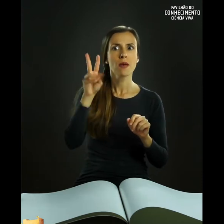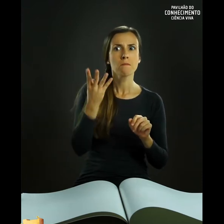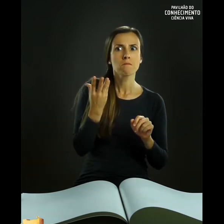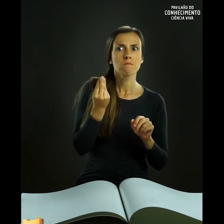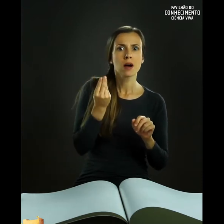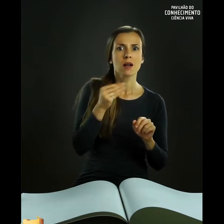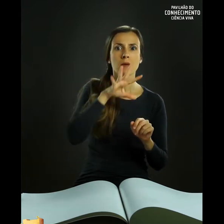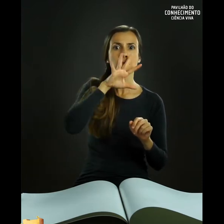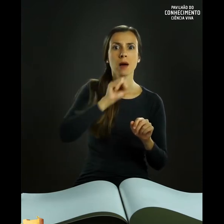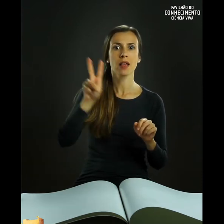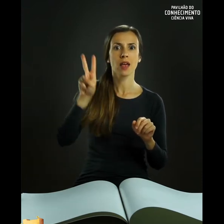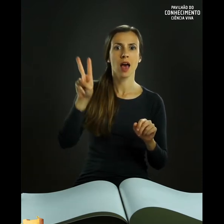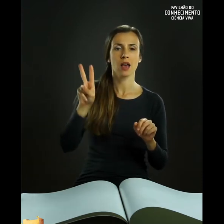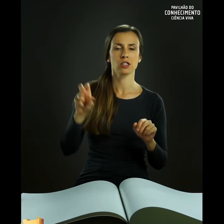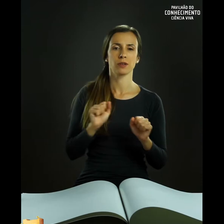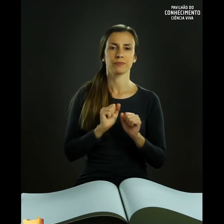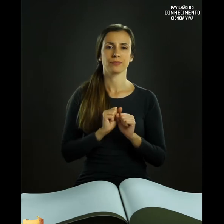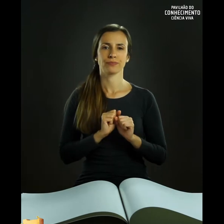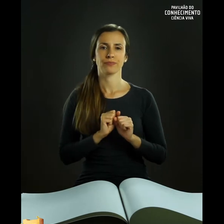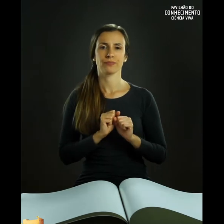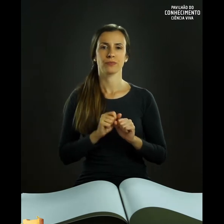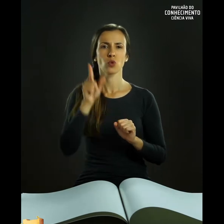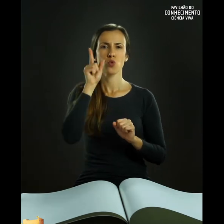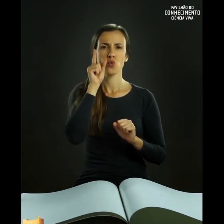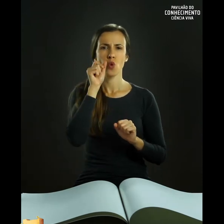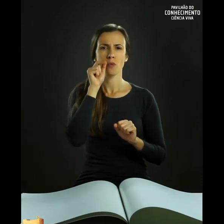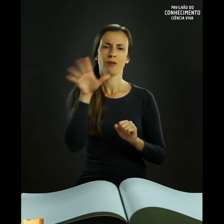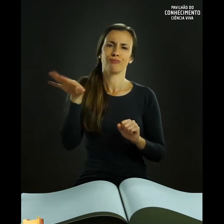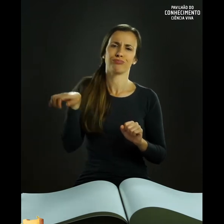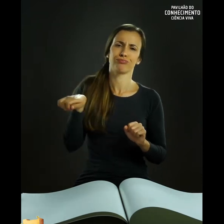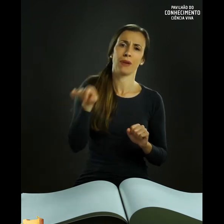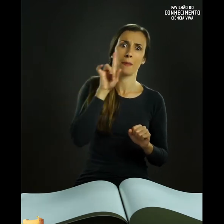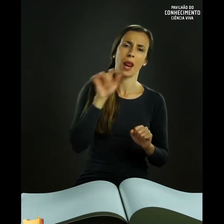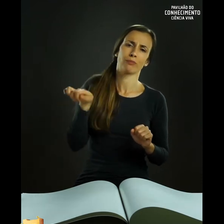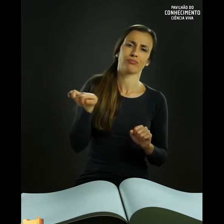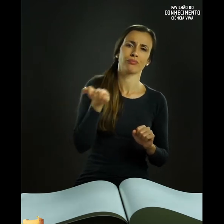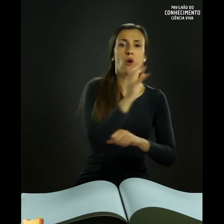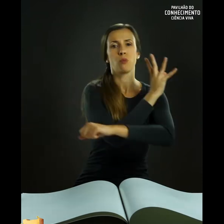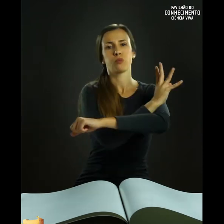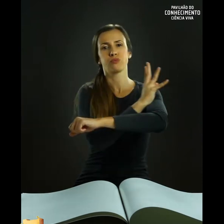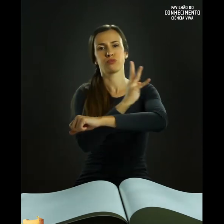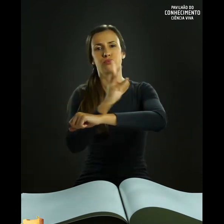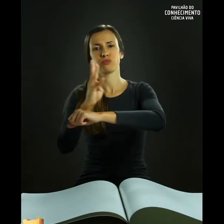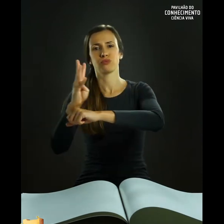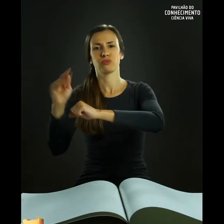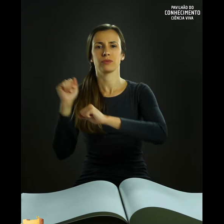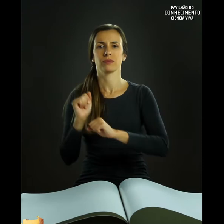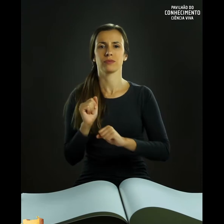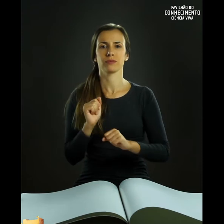Então, consultou o seu espelho prateado e este disse-lhe que a menina branca agora vivia no bosque negro com sete anões às cores. Azul, verde, limão,